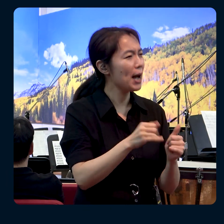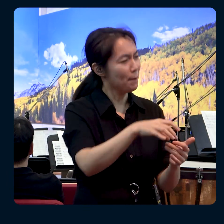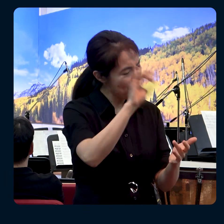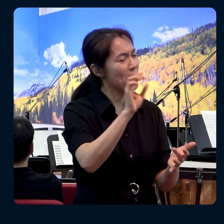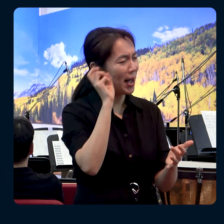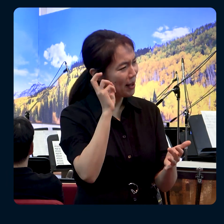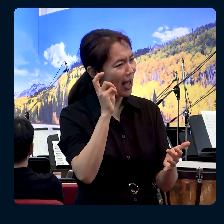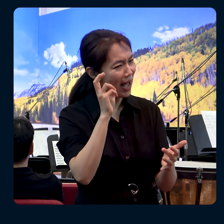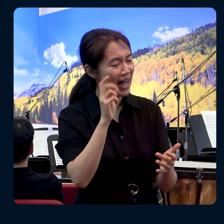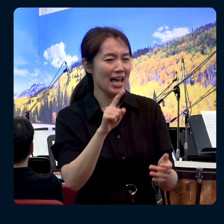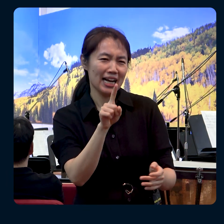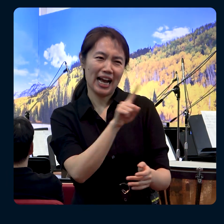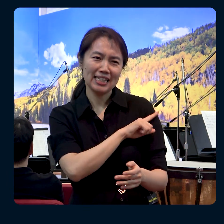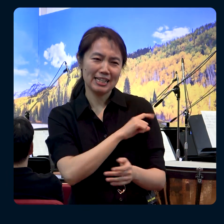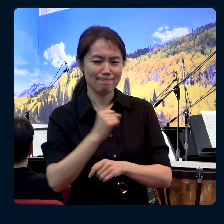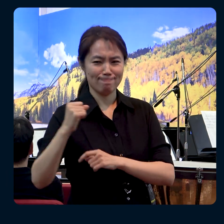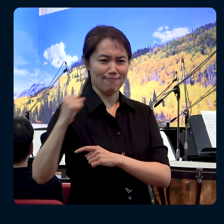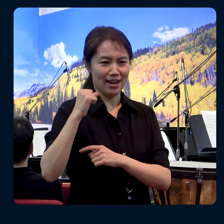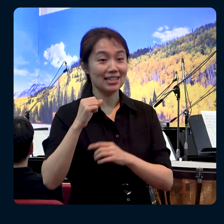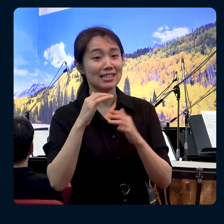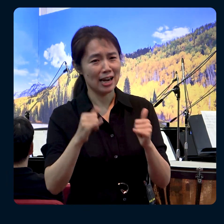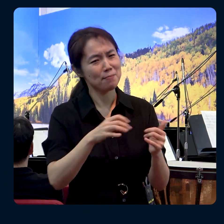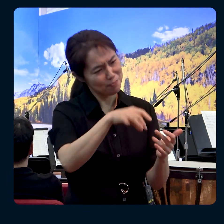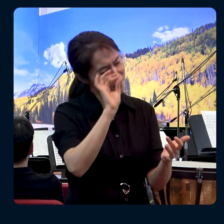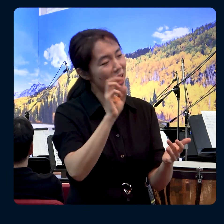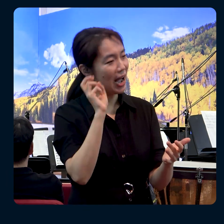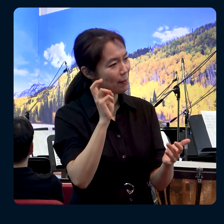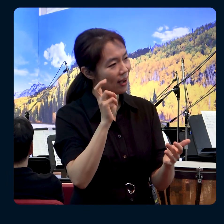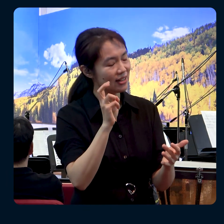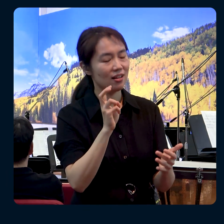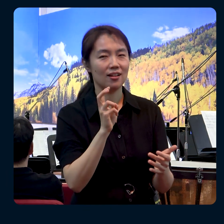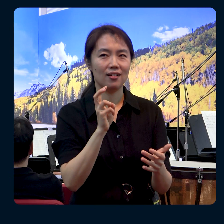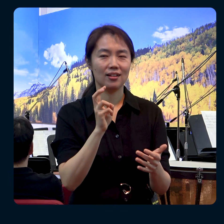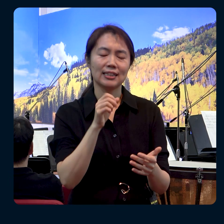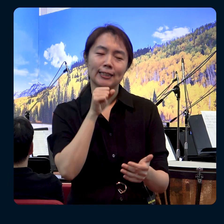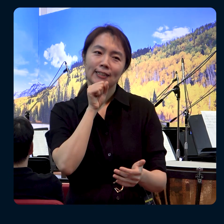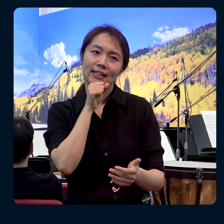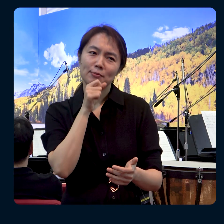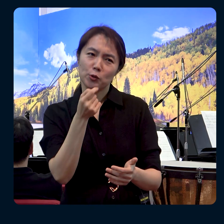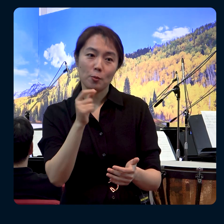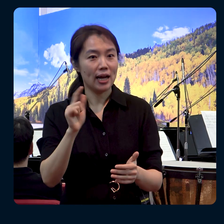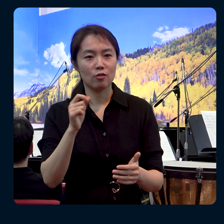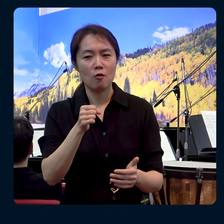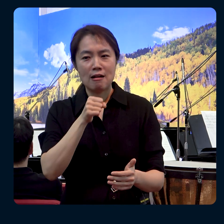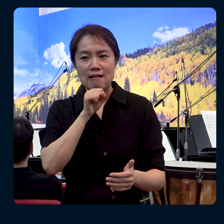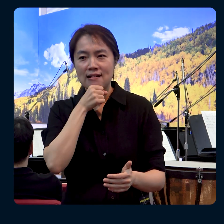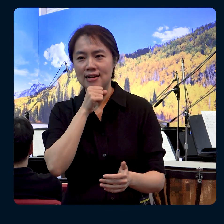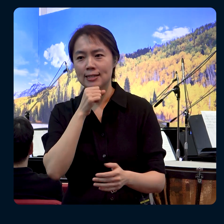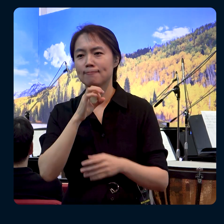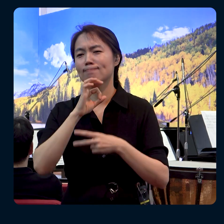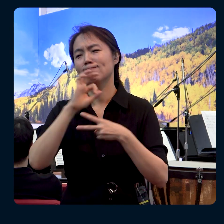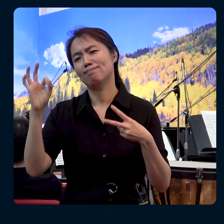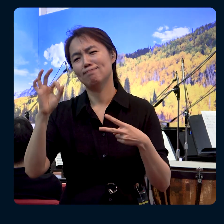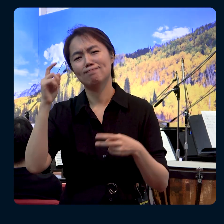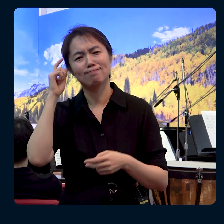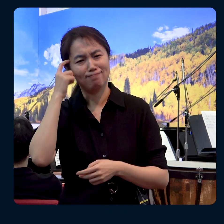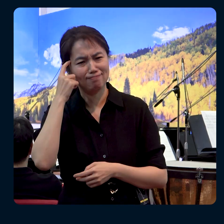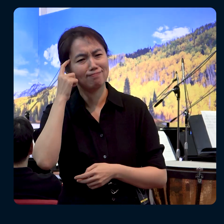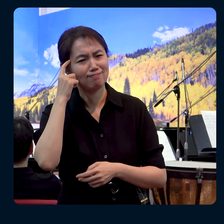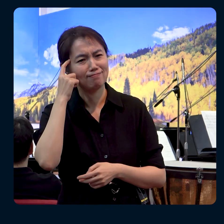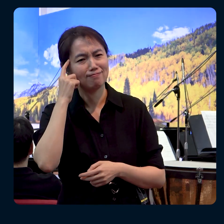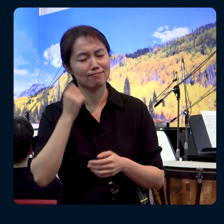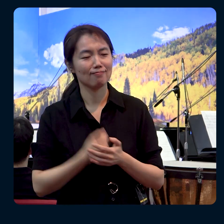가장 센 사람이 뽑히지 않겠어요? 그러니까 가능성이 없죠. 말빨 센 사람들이니까. 그래가지고 제가 그냥 기도하면서